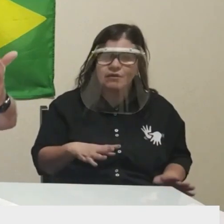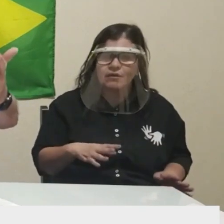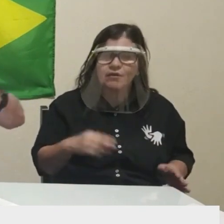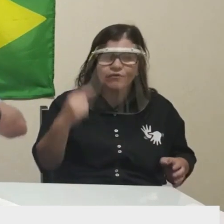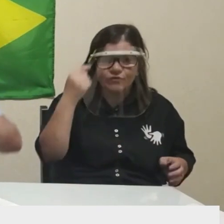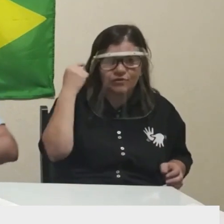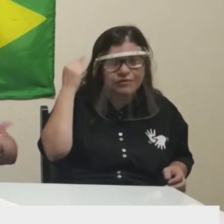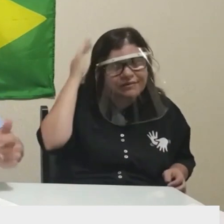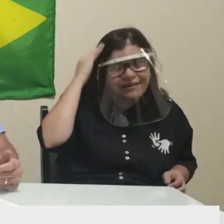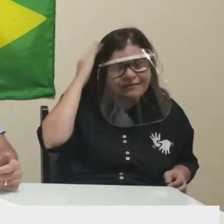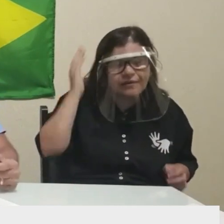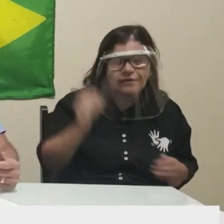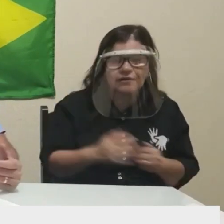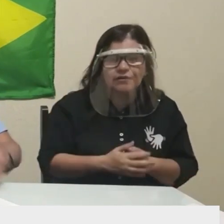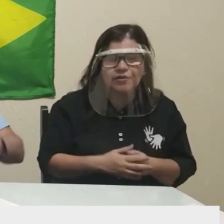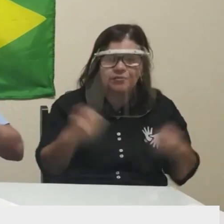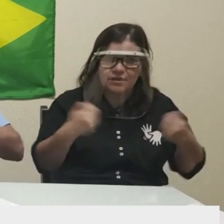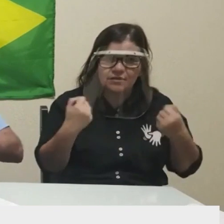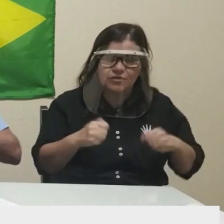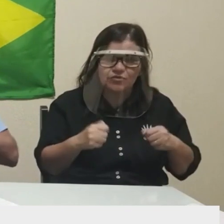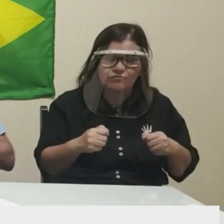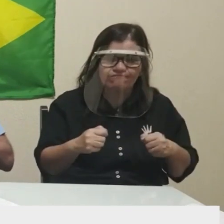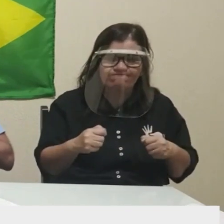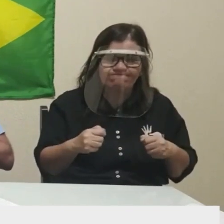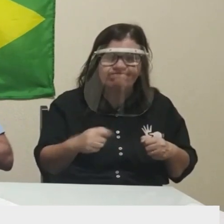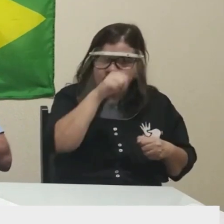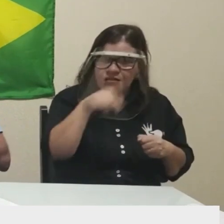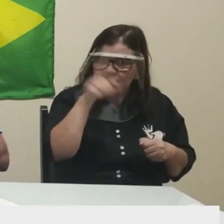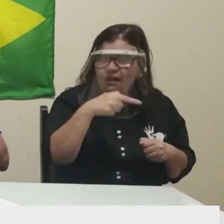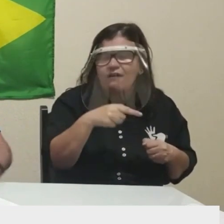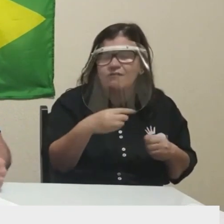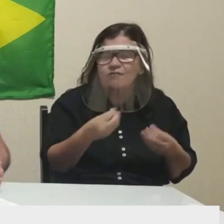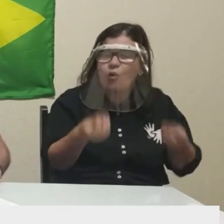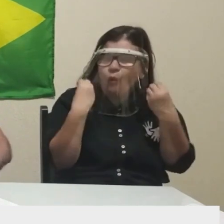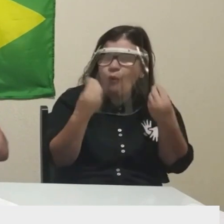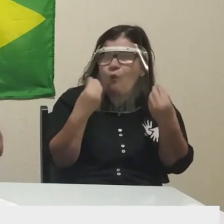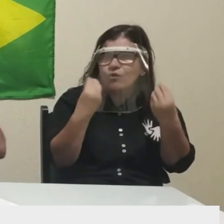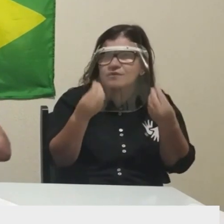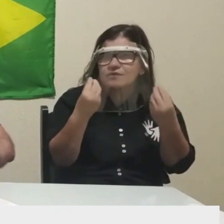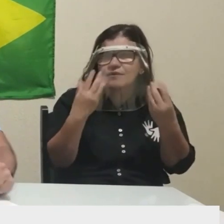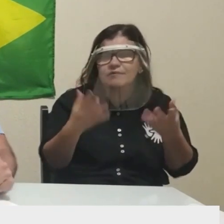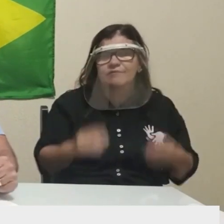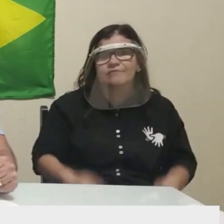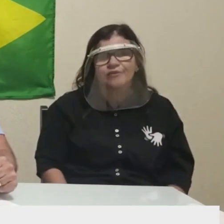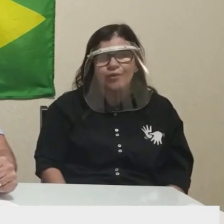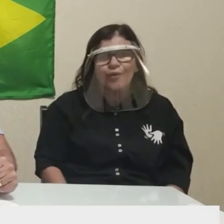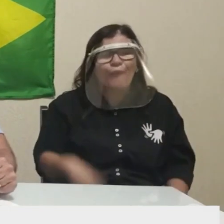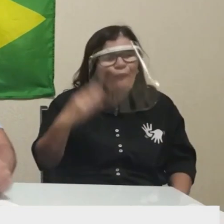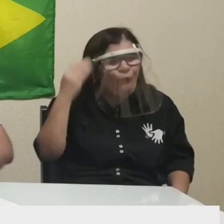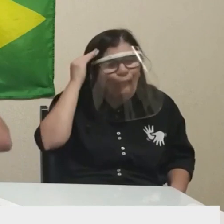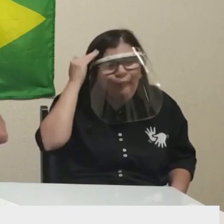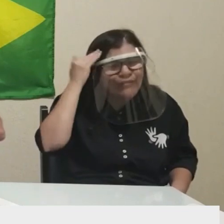e se eu converso, derrubar o veto. Olha que ponto nós estamos chegando. Lembra daquela reunião de ministros que eu falei? Como é fácil impor uma ditadura no